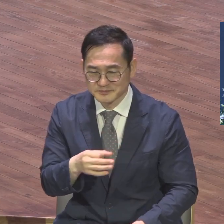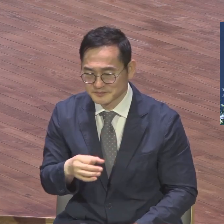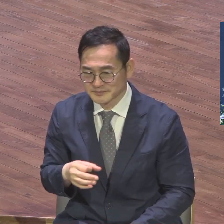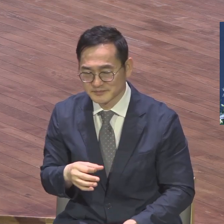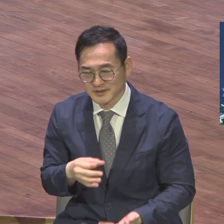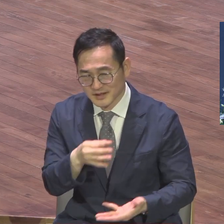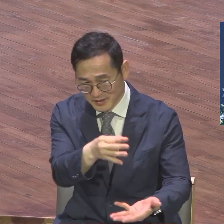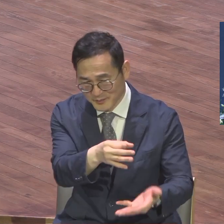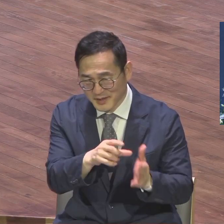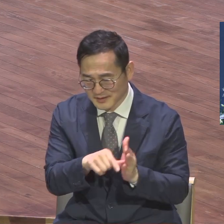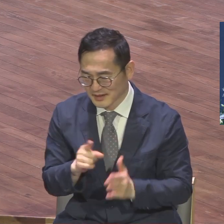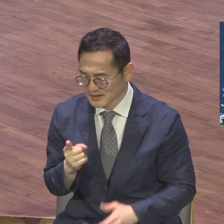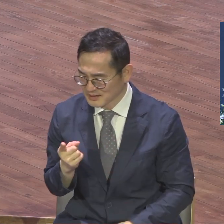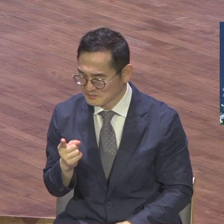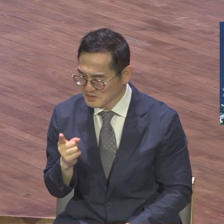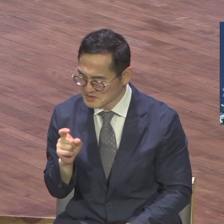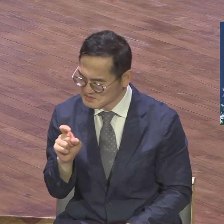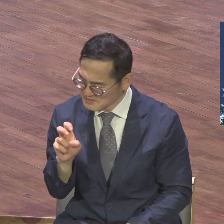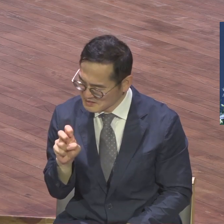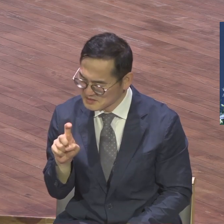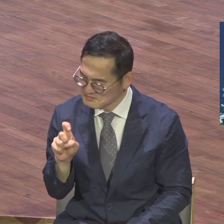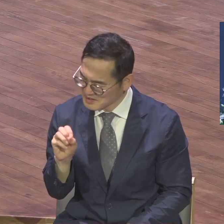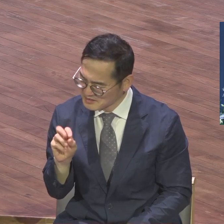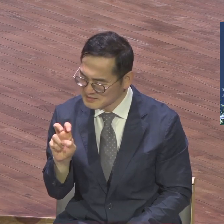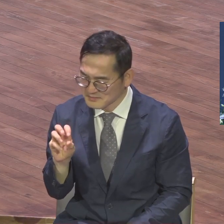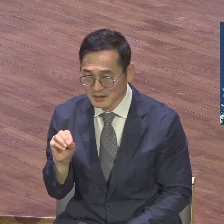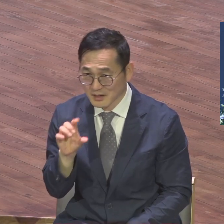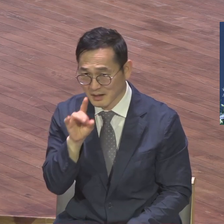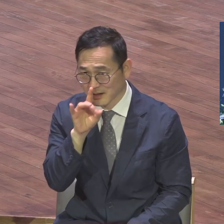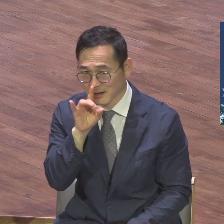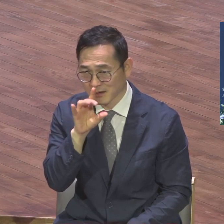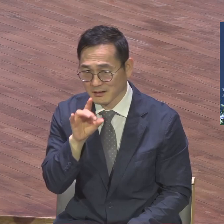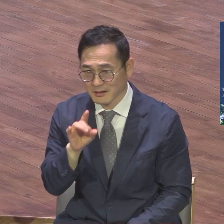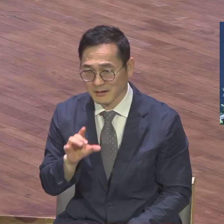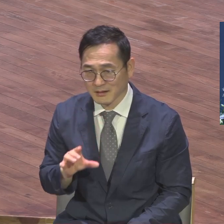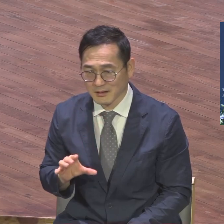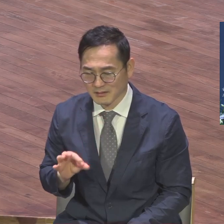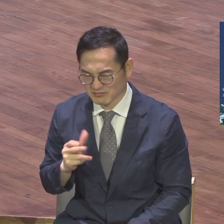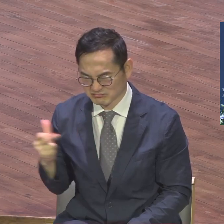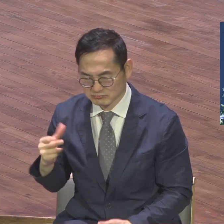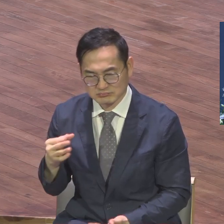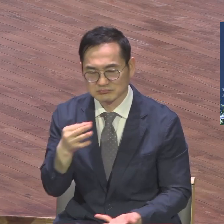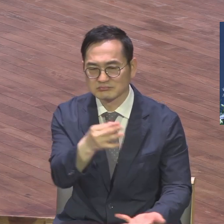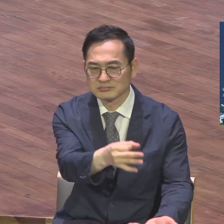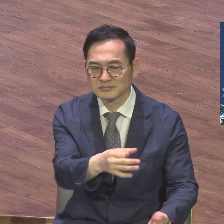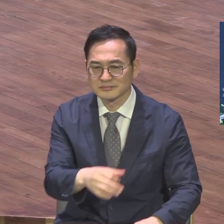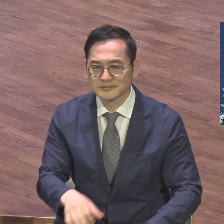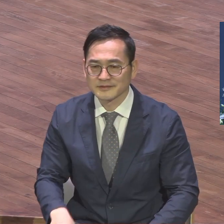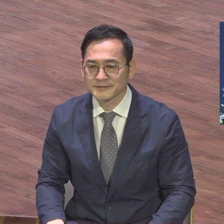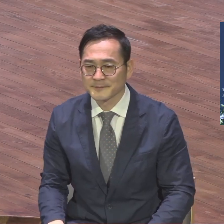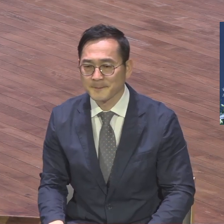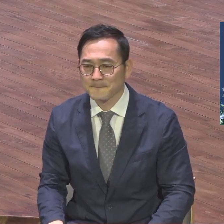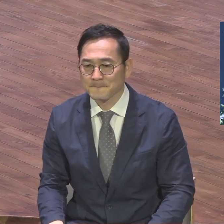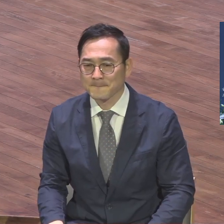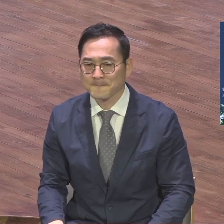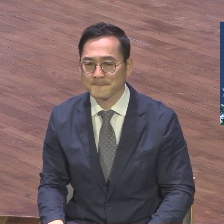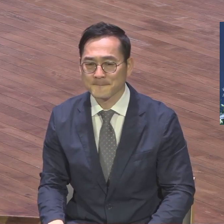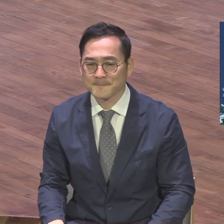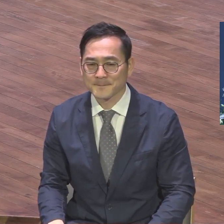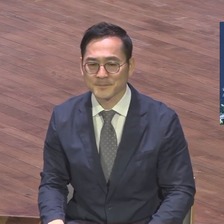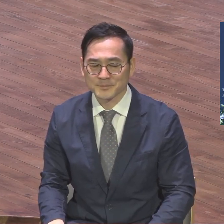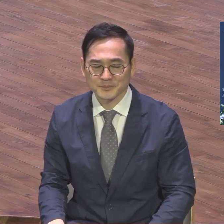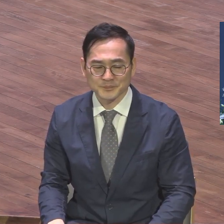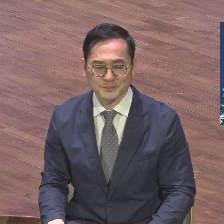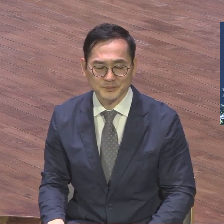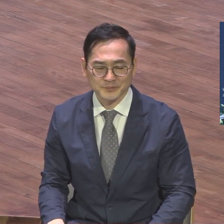원씩 집어넣고 끝냅니까? 그런 식으로 헌금 시간에 그 하나님이 정해놓은 그